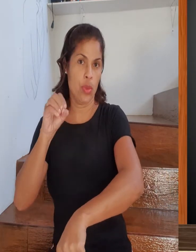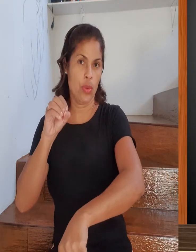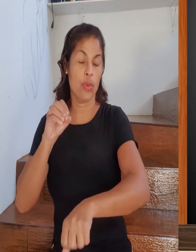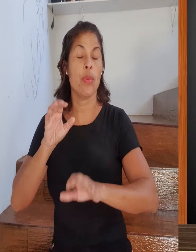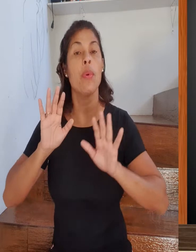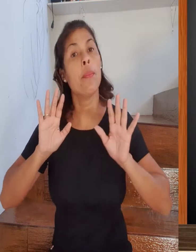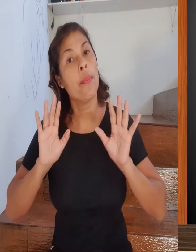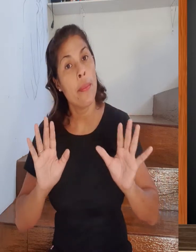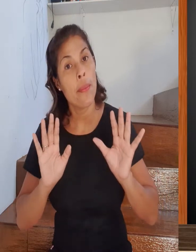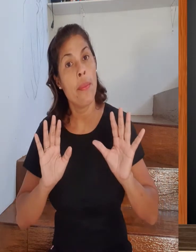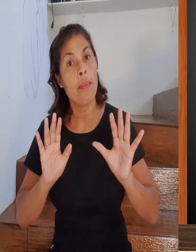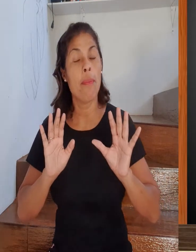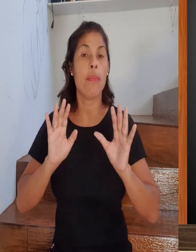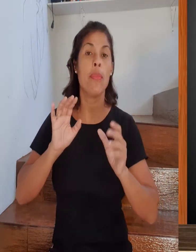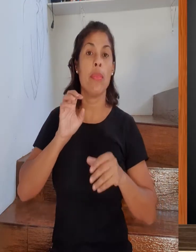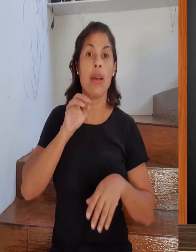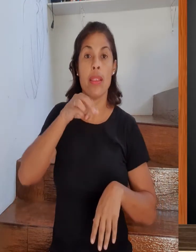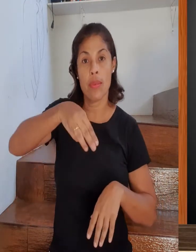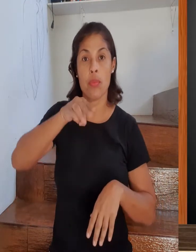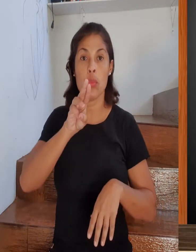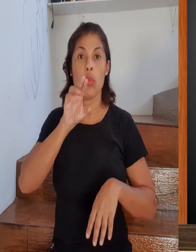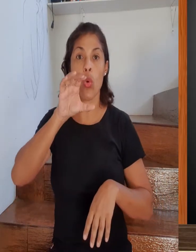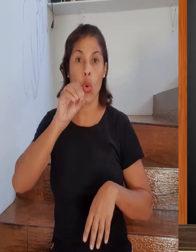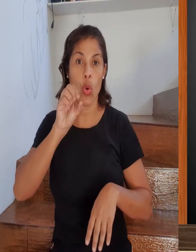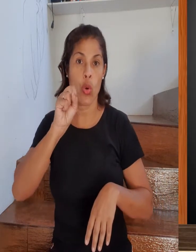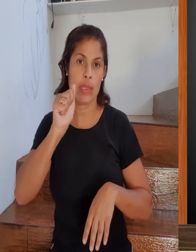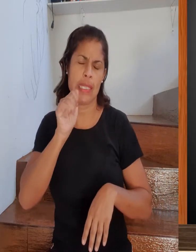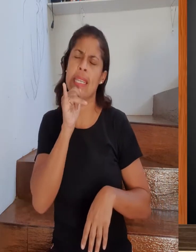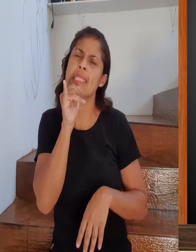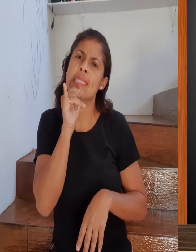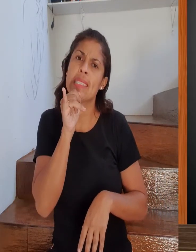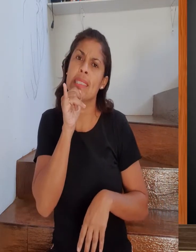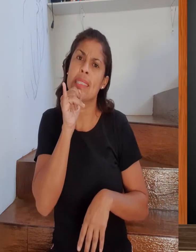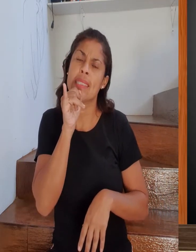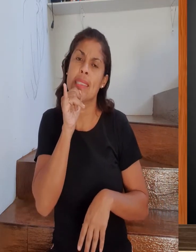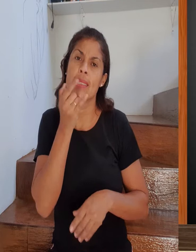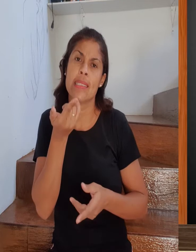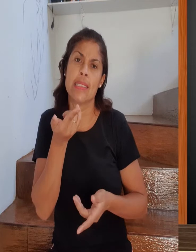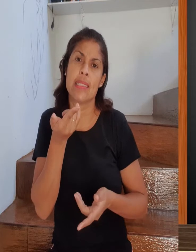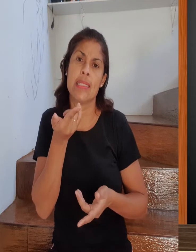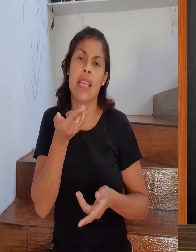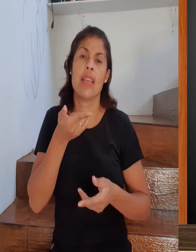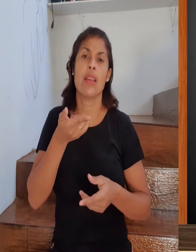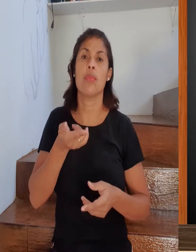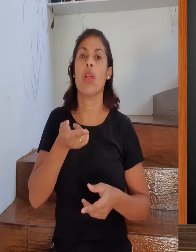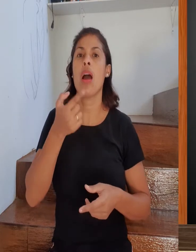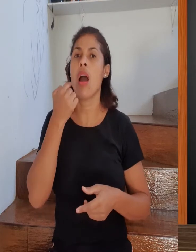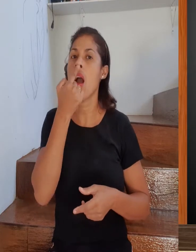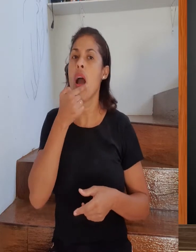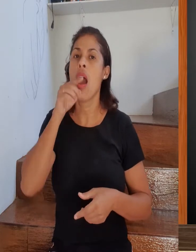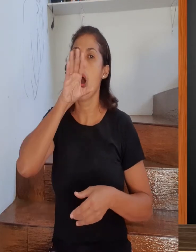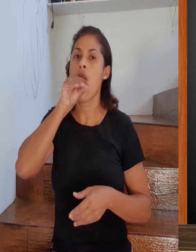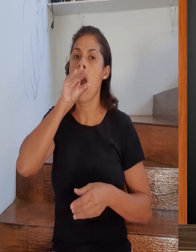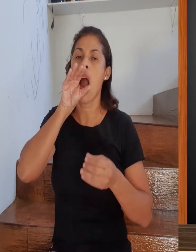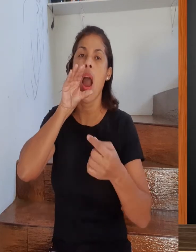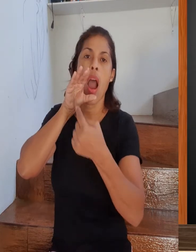tópico. Por outro lado, através das mucosas, como a mucosa do assoalho